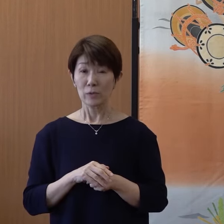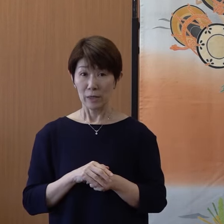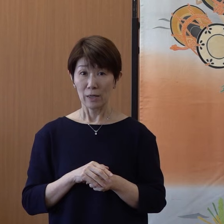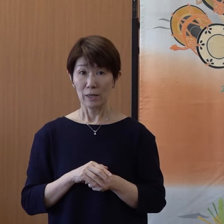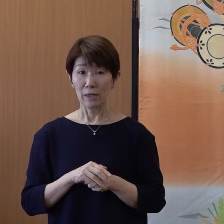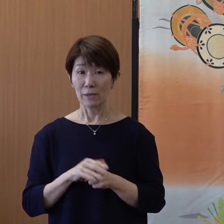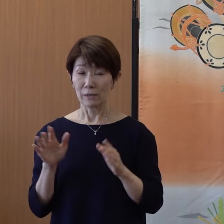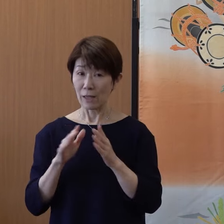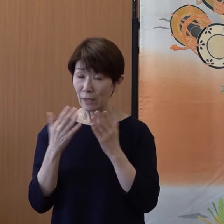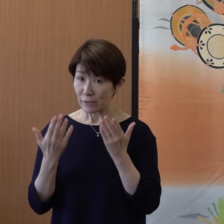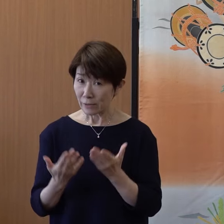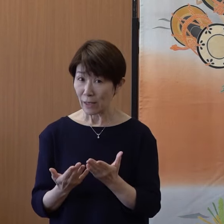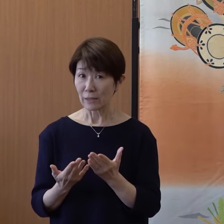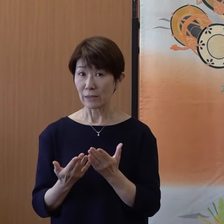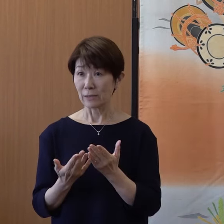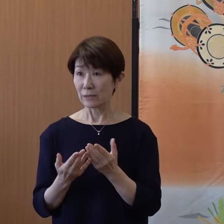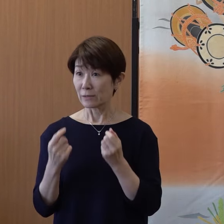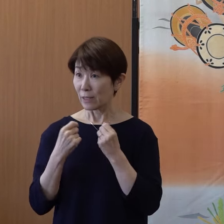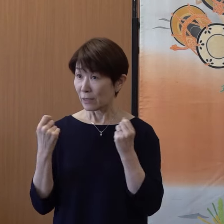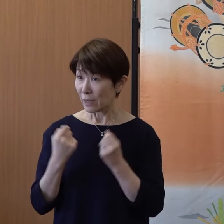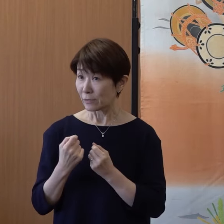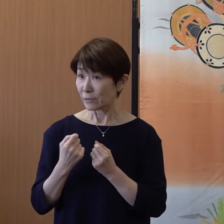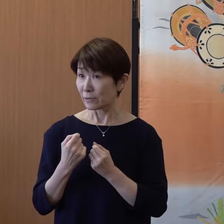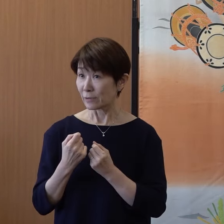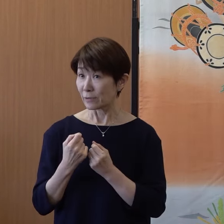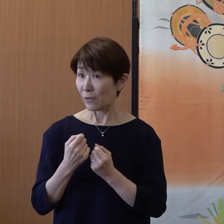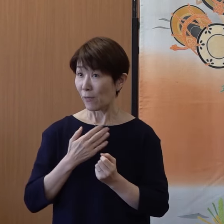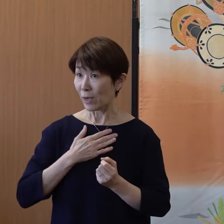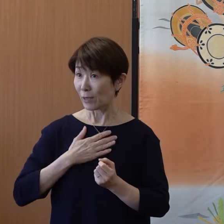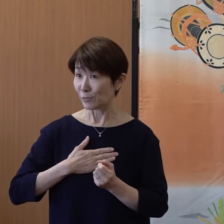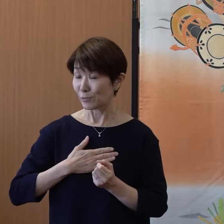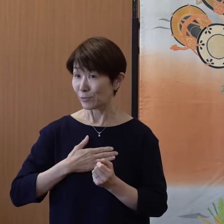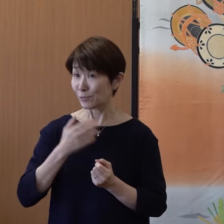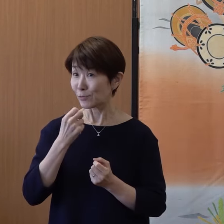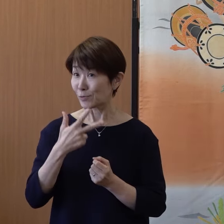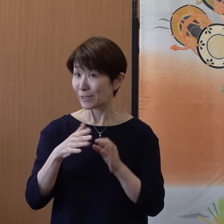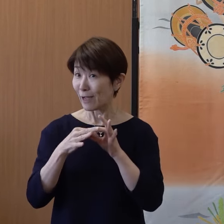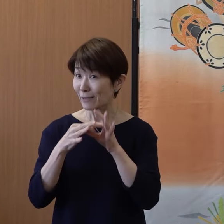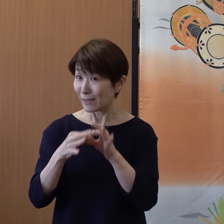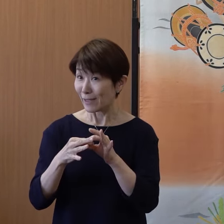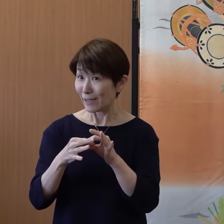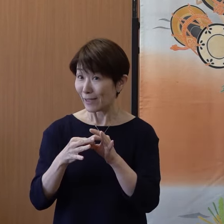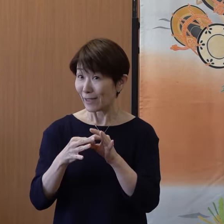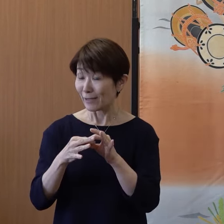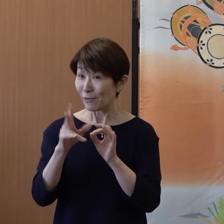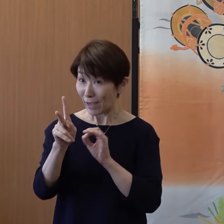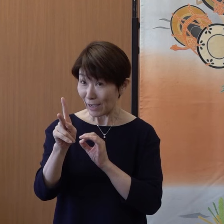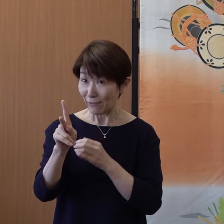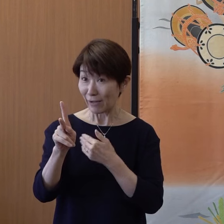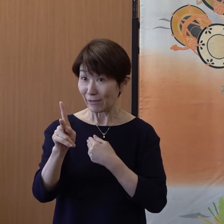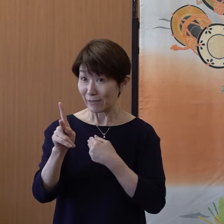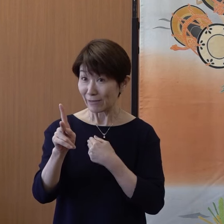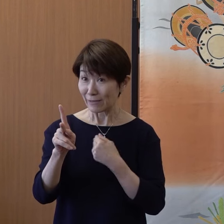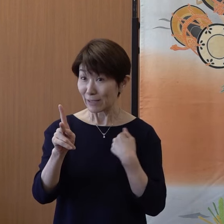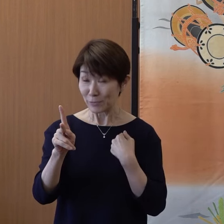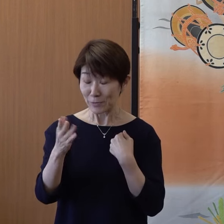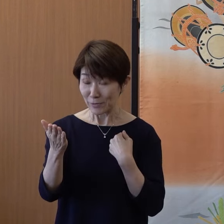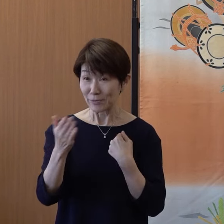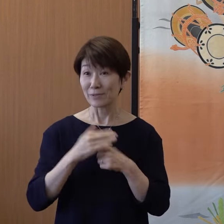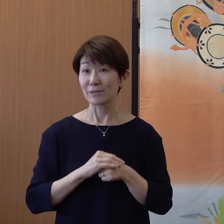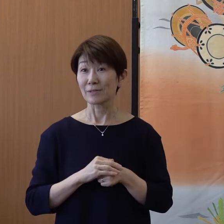大体どのぐらいと言えるかはありますか。福祉関係大丈夫、何か数字を持っていれば。